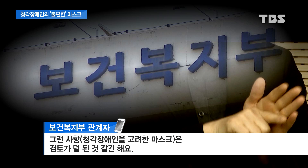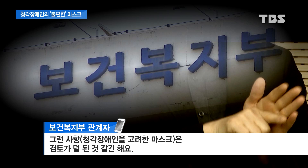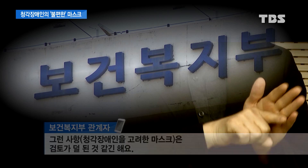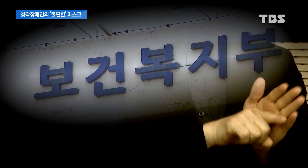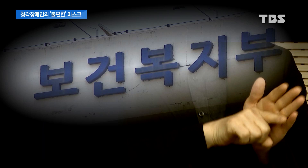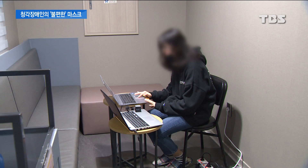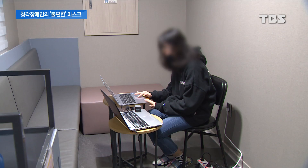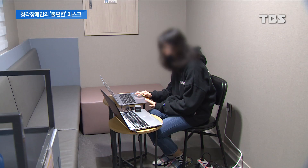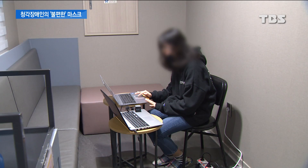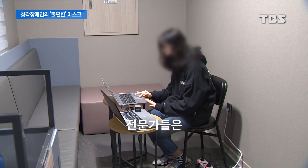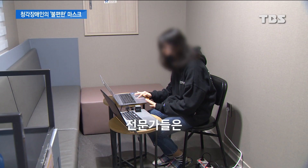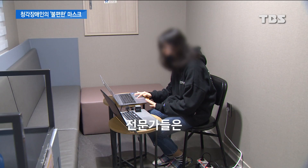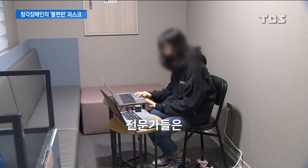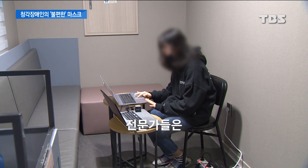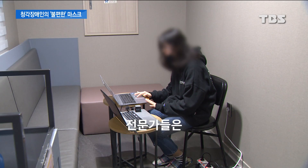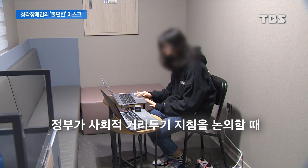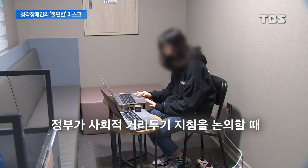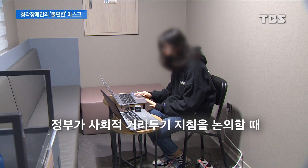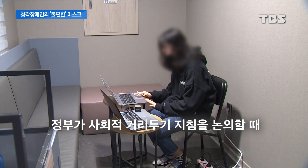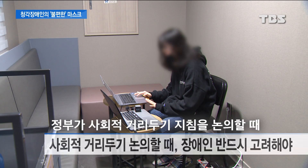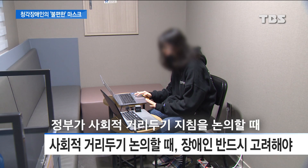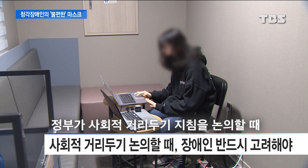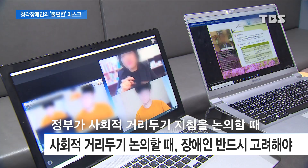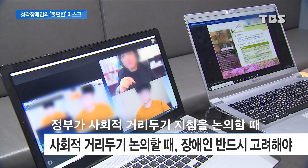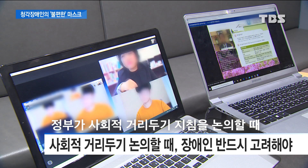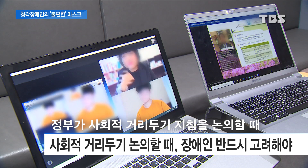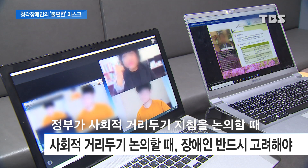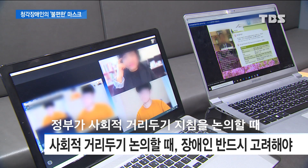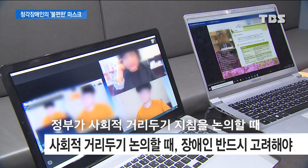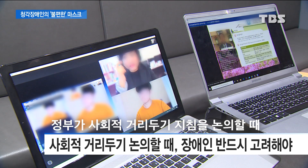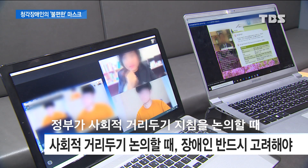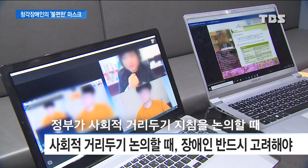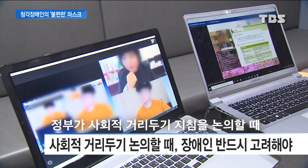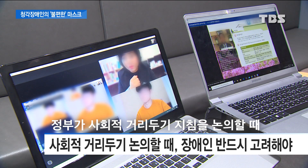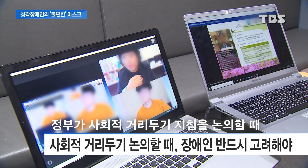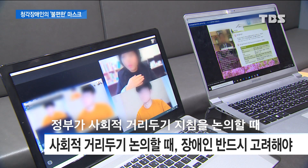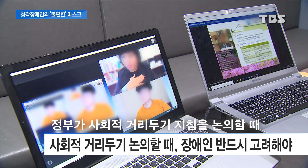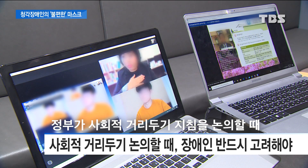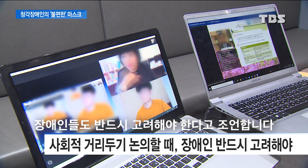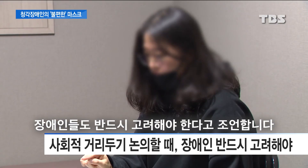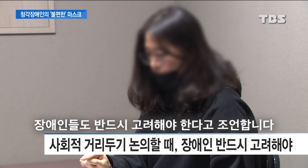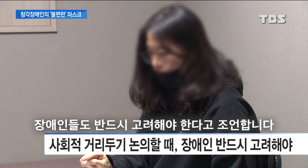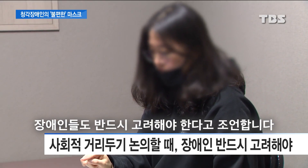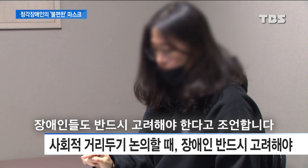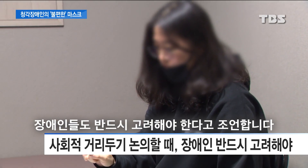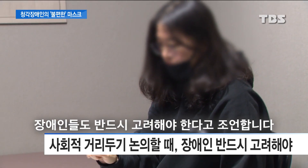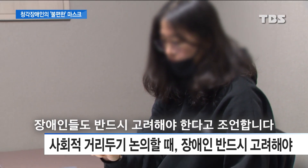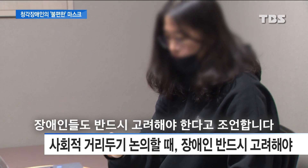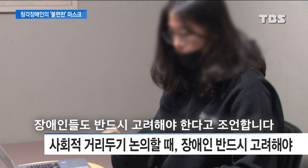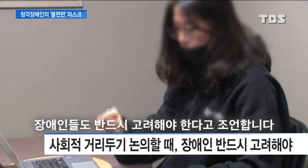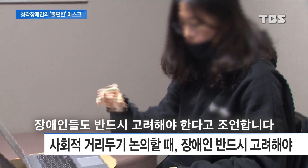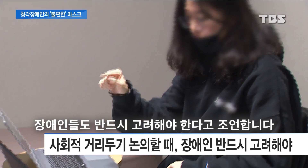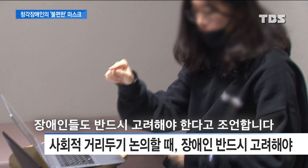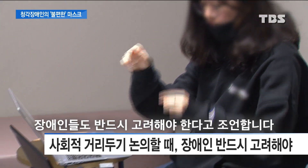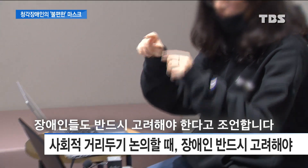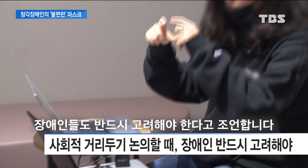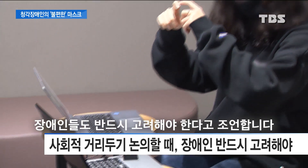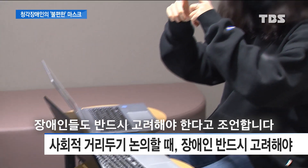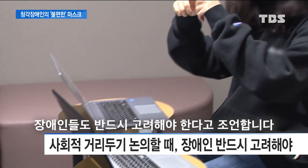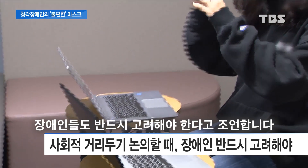해요. 전문가들은 정부가 사회적 거리 두기 지침을 논의할 때 장애인들도 반드시 고려해야 한다고